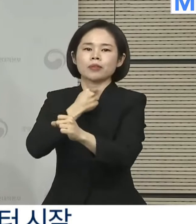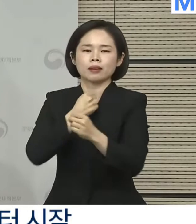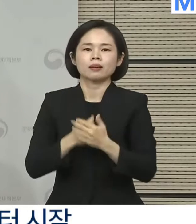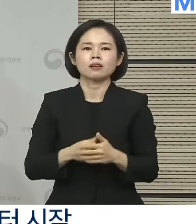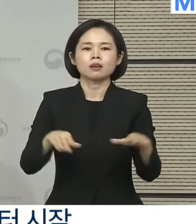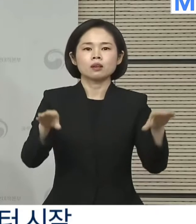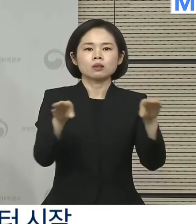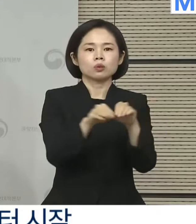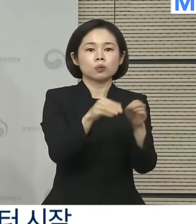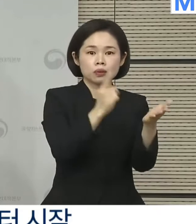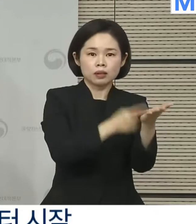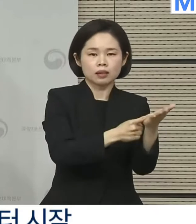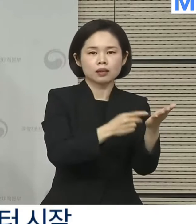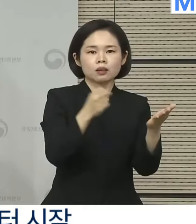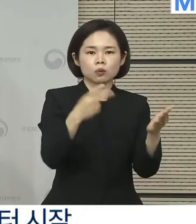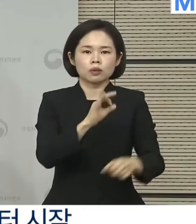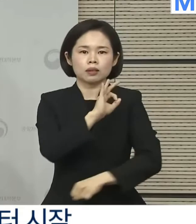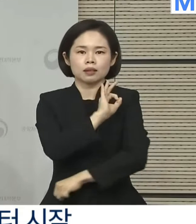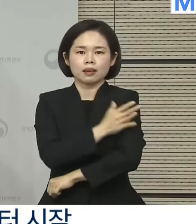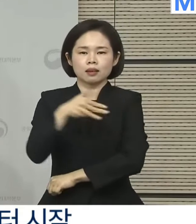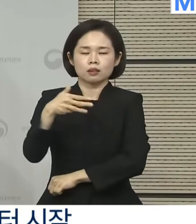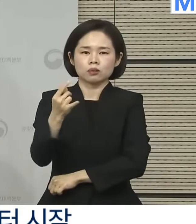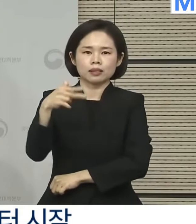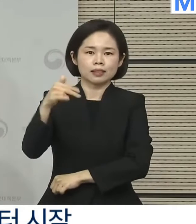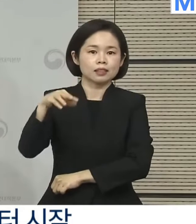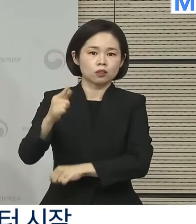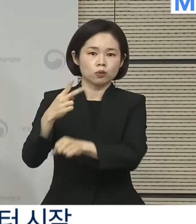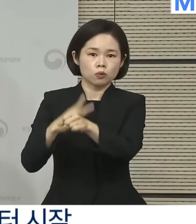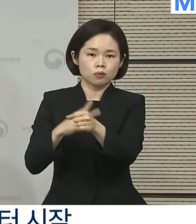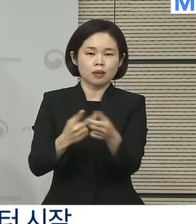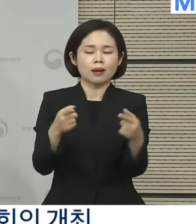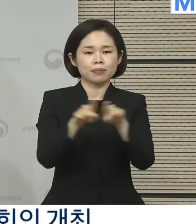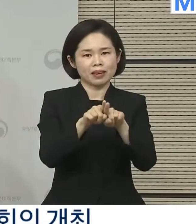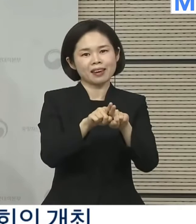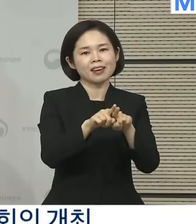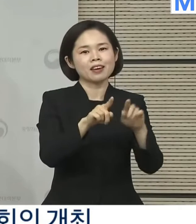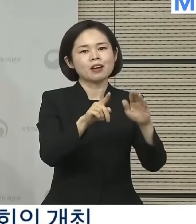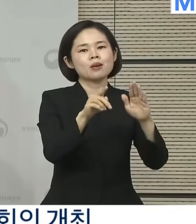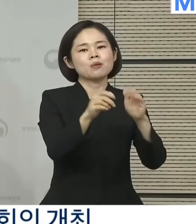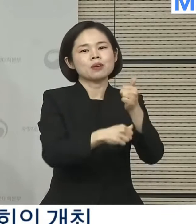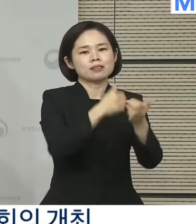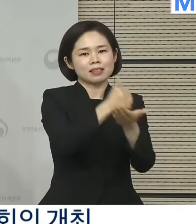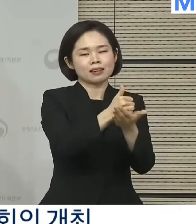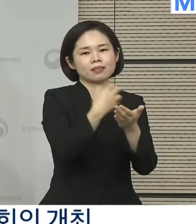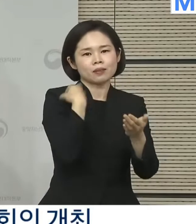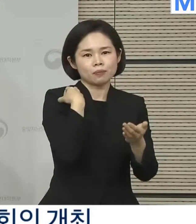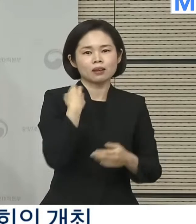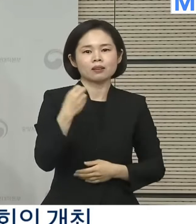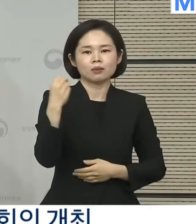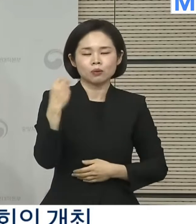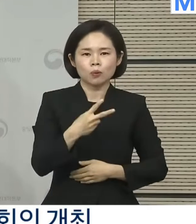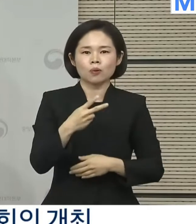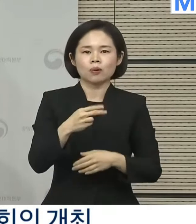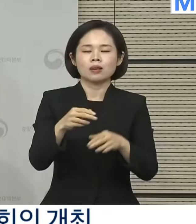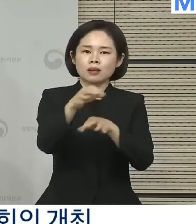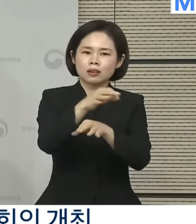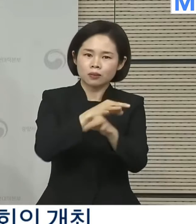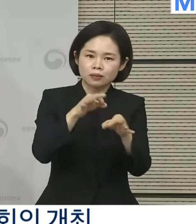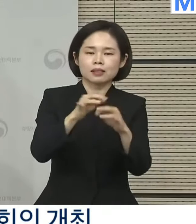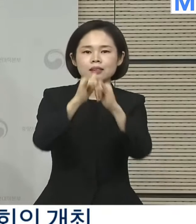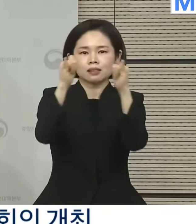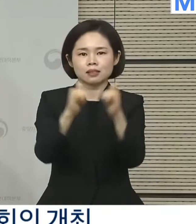국무총리와 이화여대 최재천 석좌 교수가 공동위원장을 맡고 각계의 의견 수렴을 위해 경제,